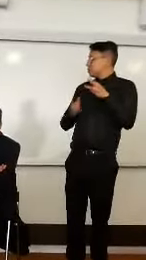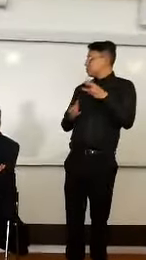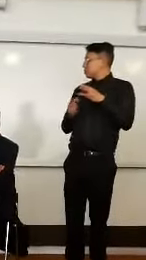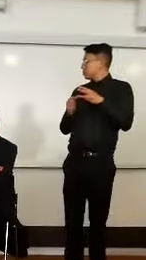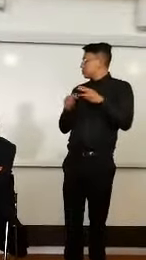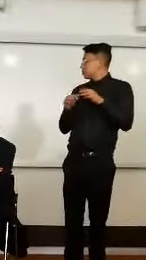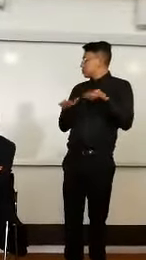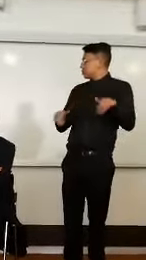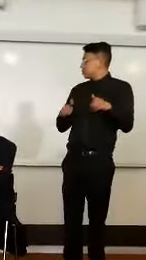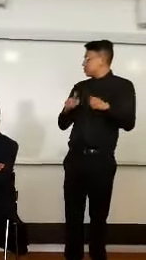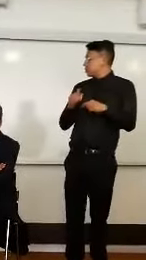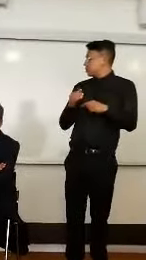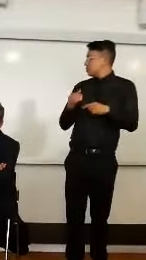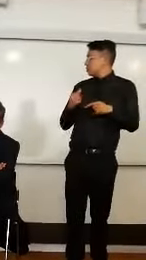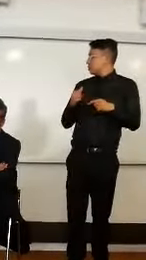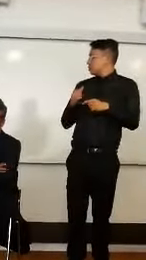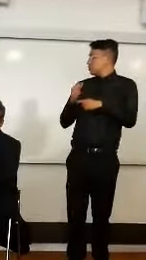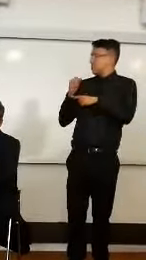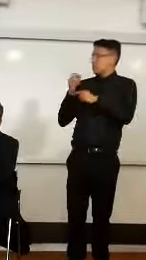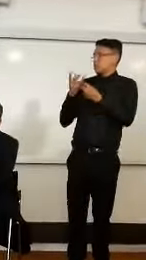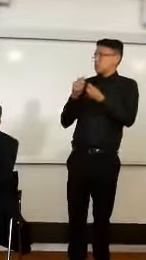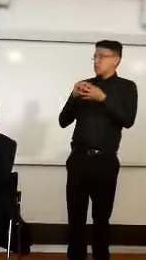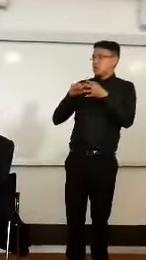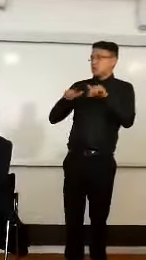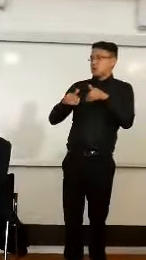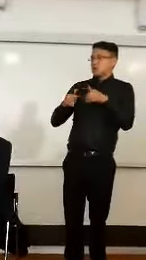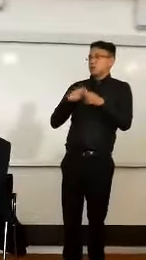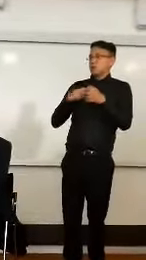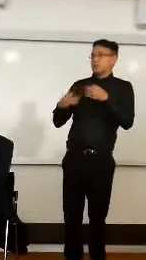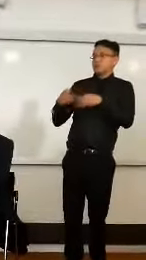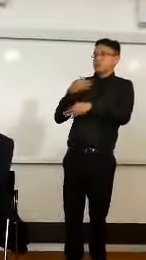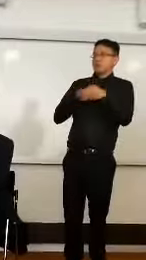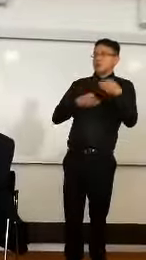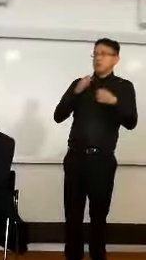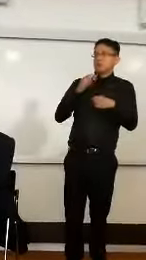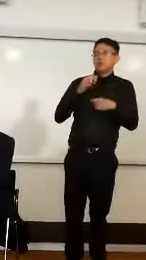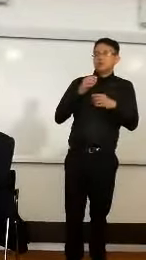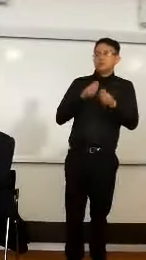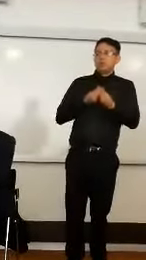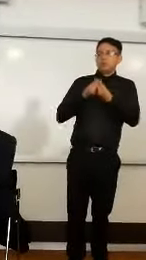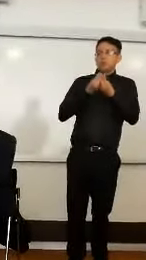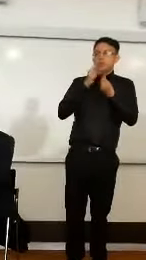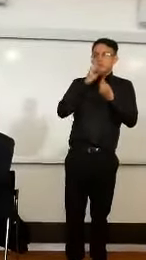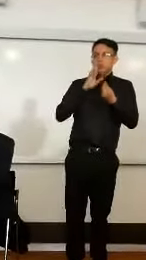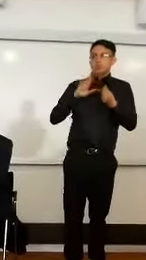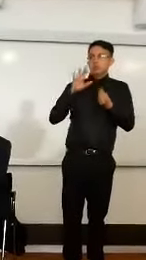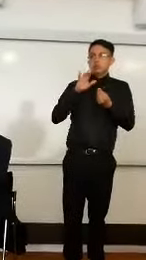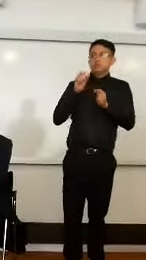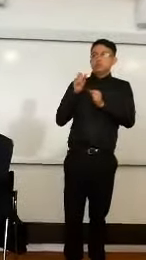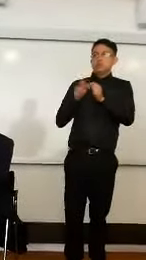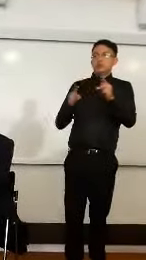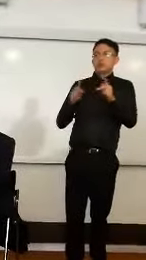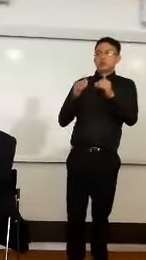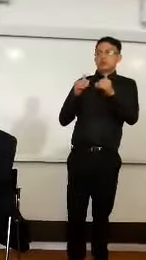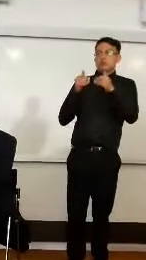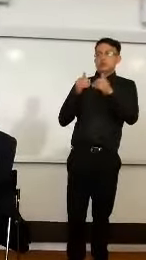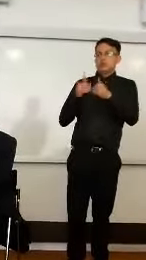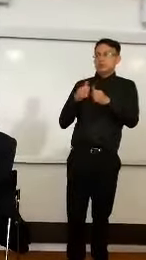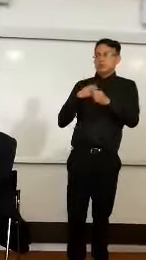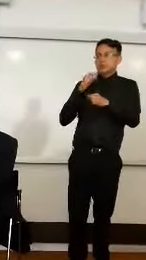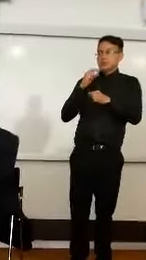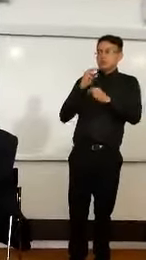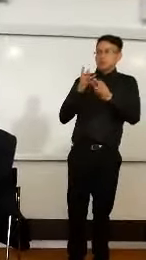una vacante, y esa vacante fue suplida por la Consejera Nacional de Organizaciones Jurídicas de Personas con Discapacidad ante el